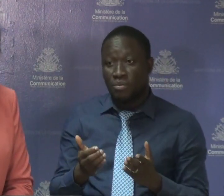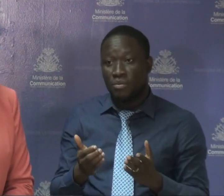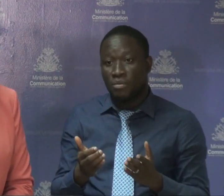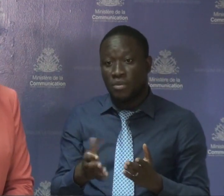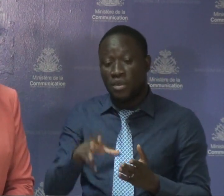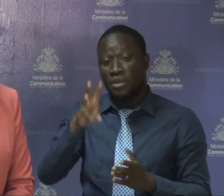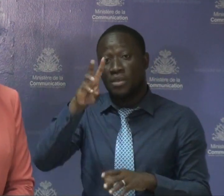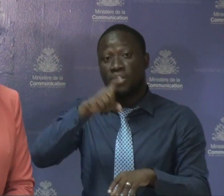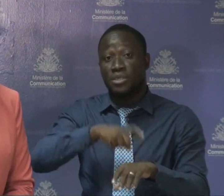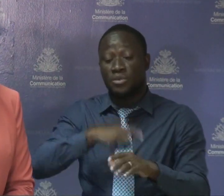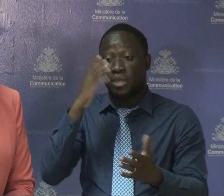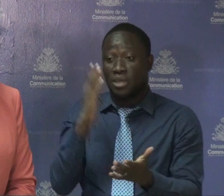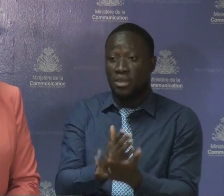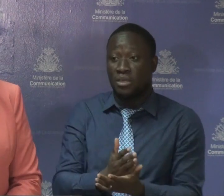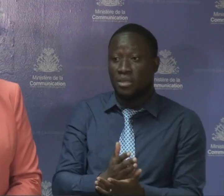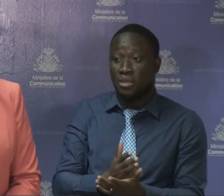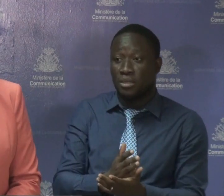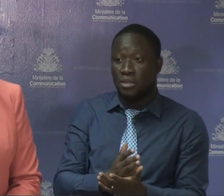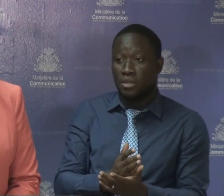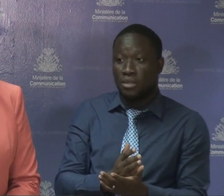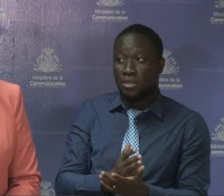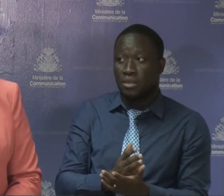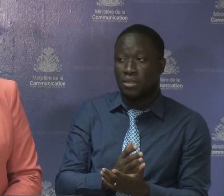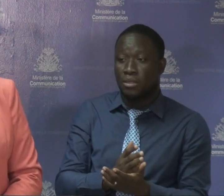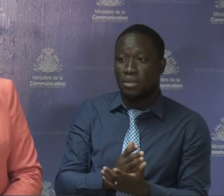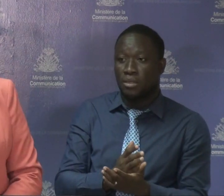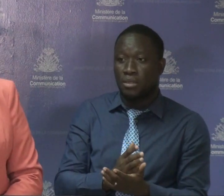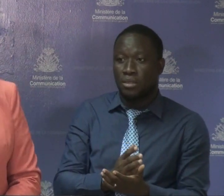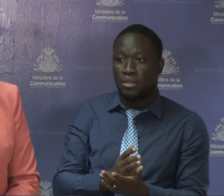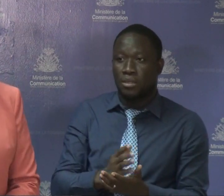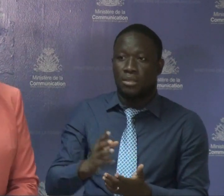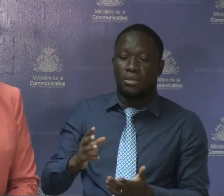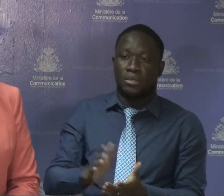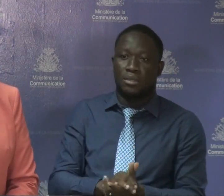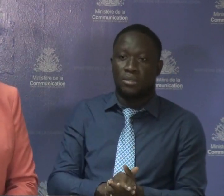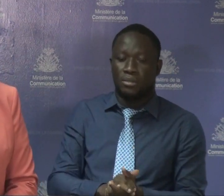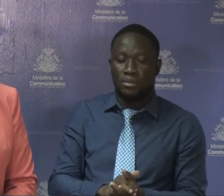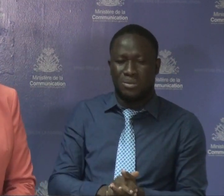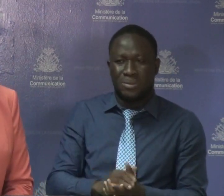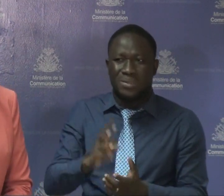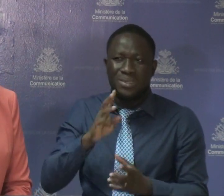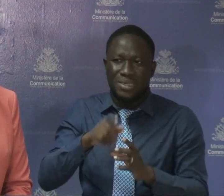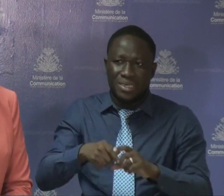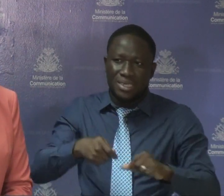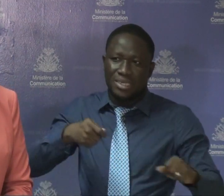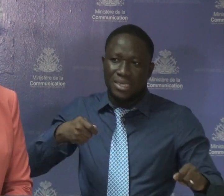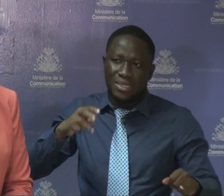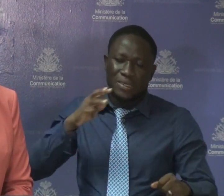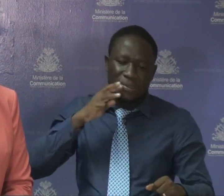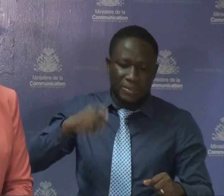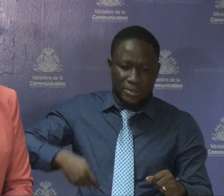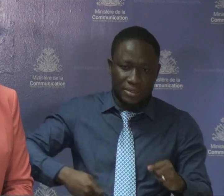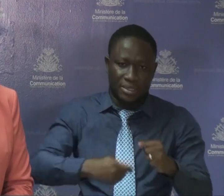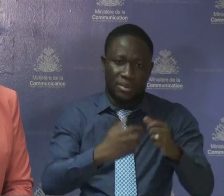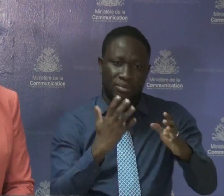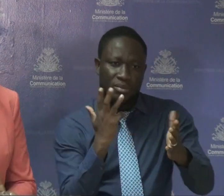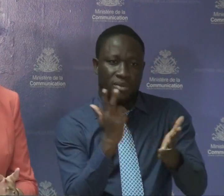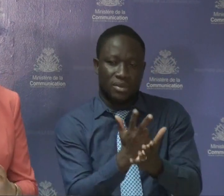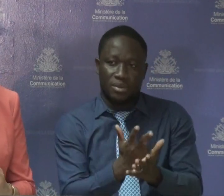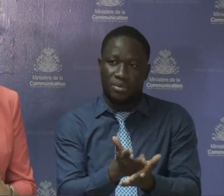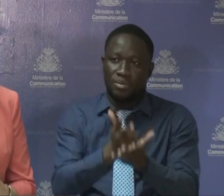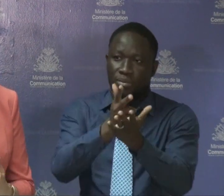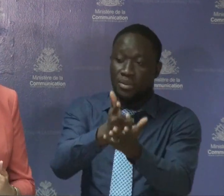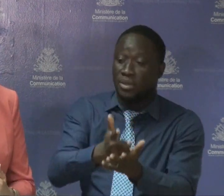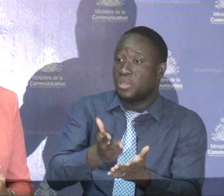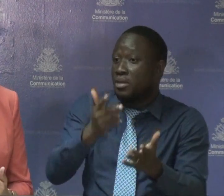moins 6 fois pour nous faire ça, pour nous retirer le sachet plastique qui a entré dans mon fleur, dans moteur et bateau. Hein? Est-ce que vous